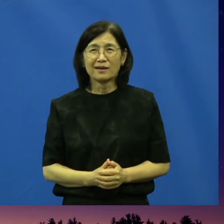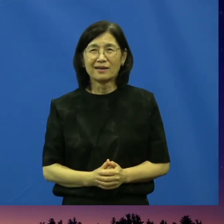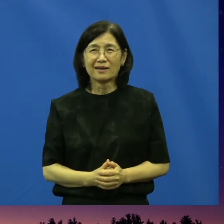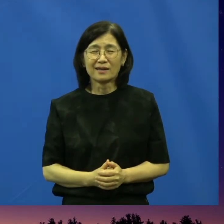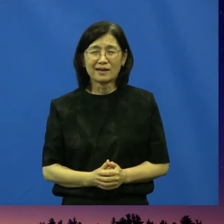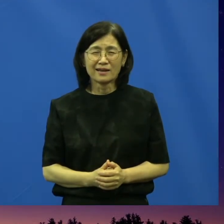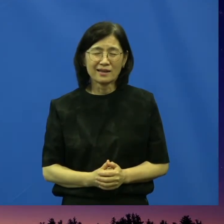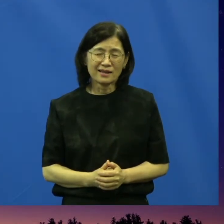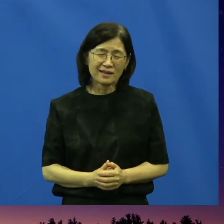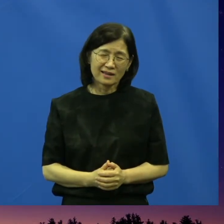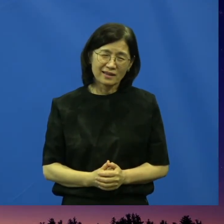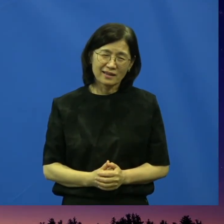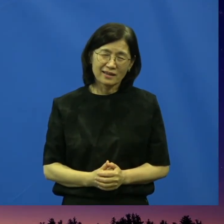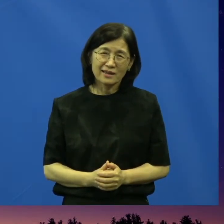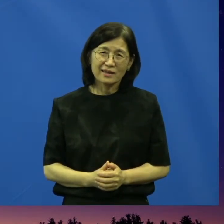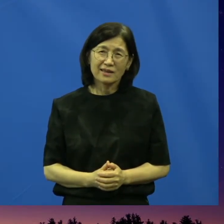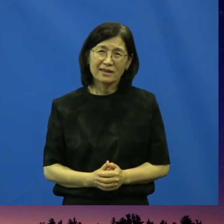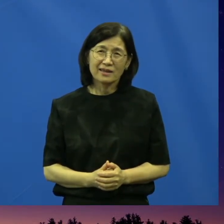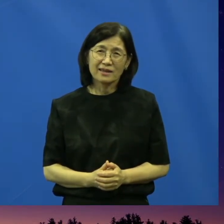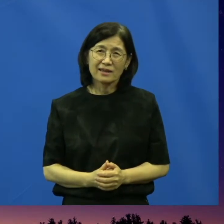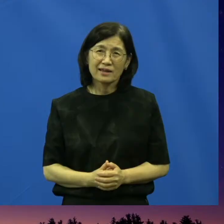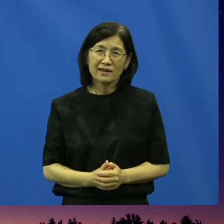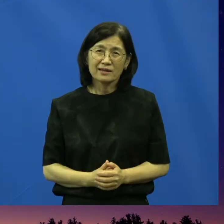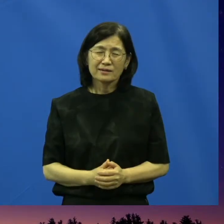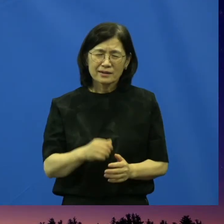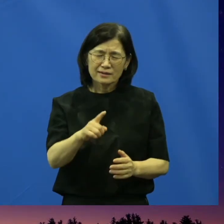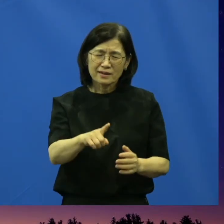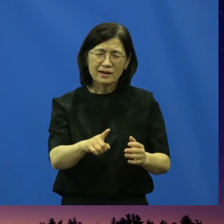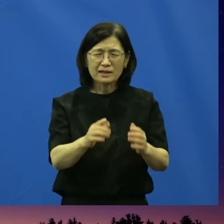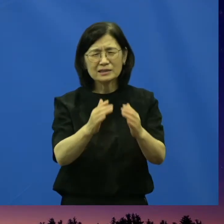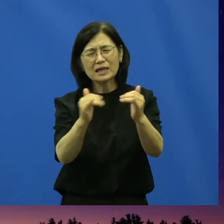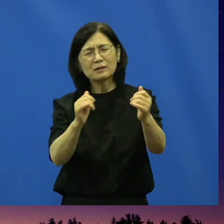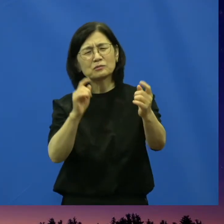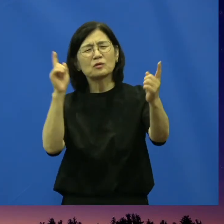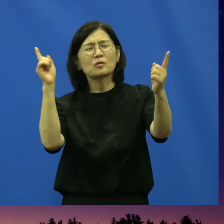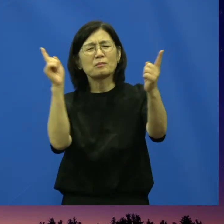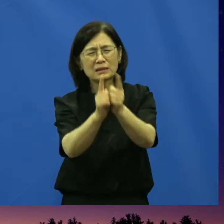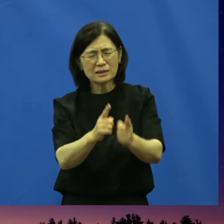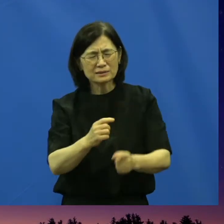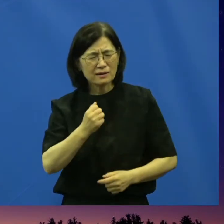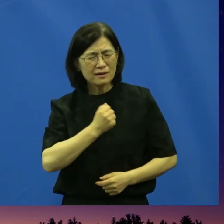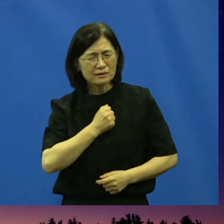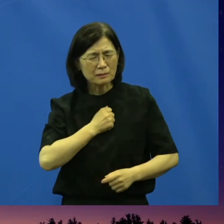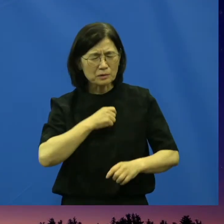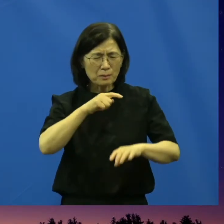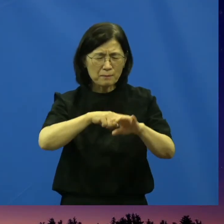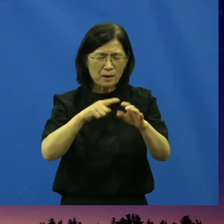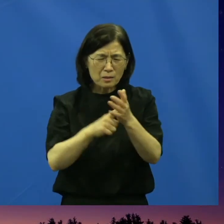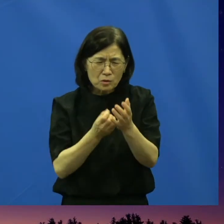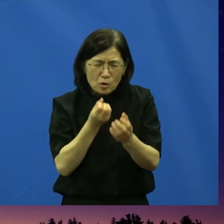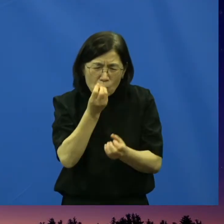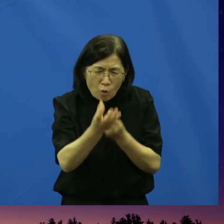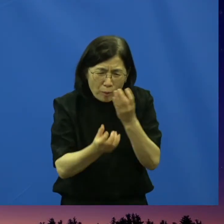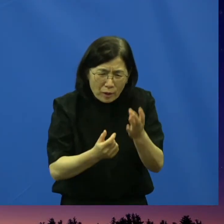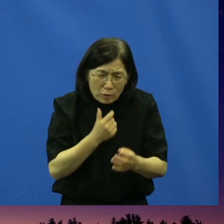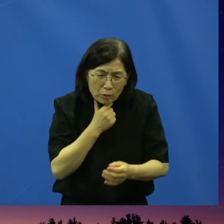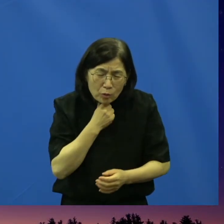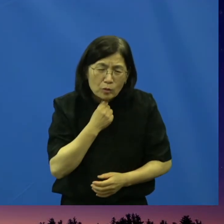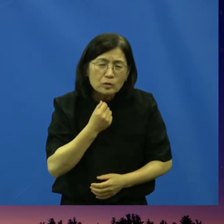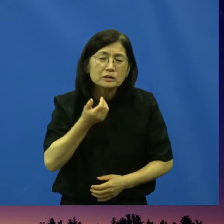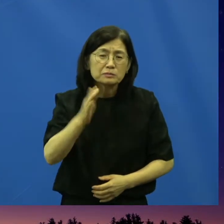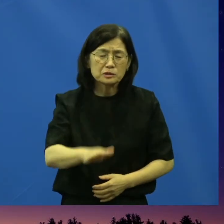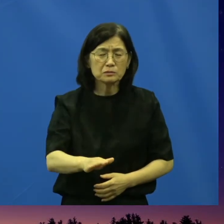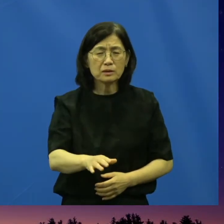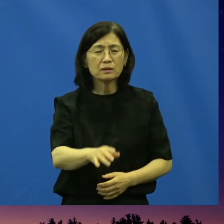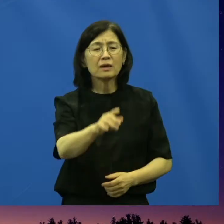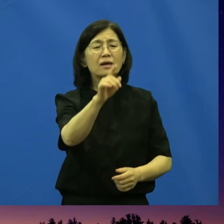더 넘어지네. 누구 좀 만나서 내가 좀 하소연하는데 내 도움이 될까 했는데 그 사람이 또 그러네. 내보다